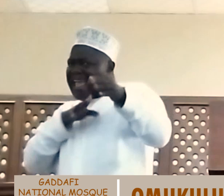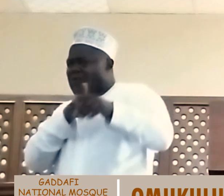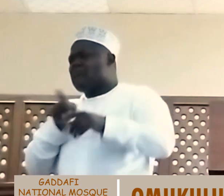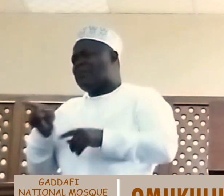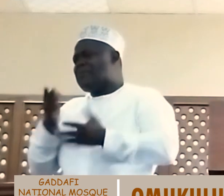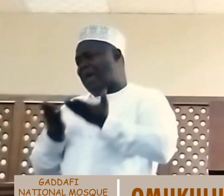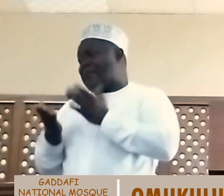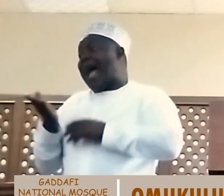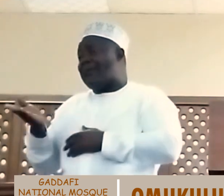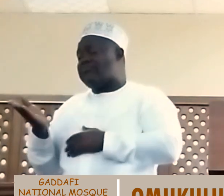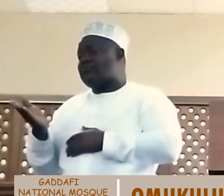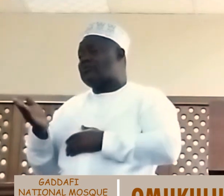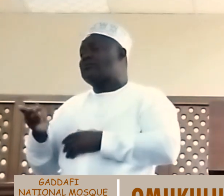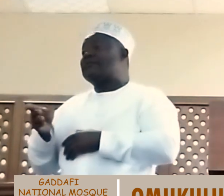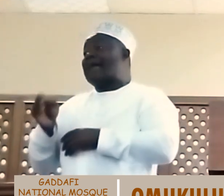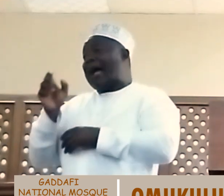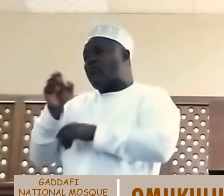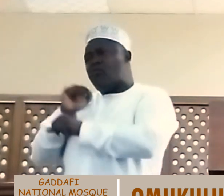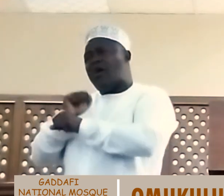kiti omukululo